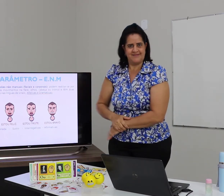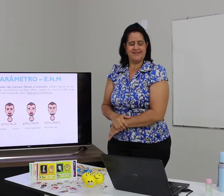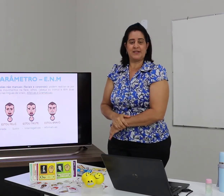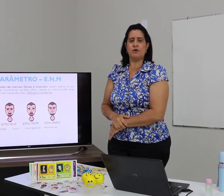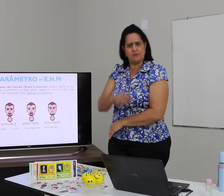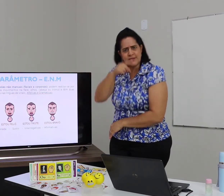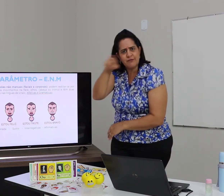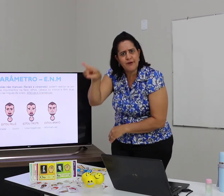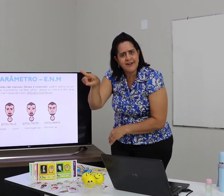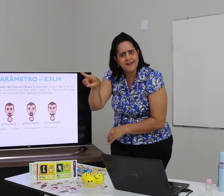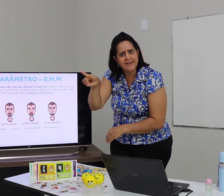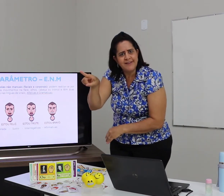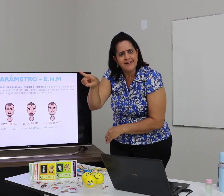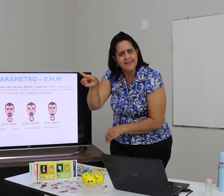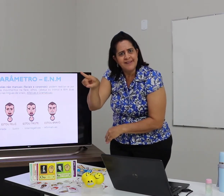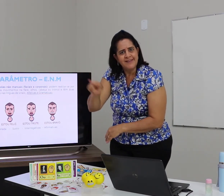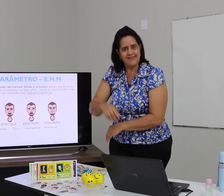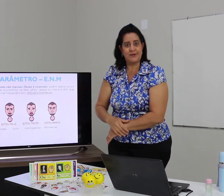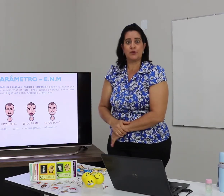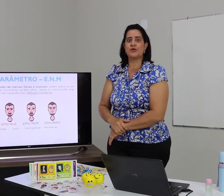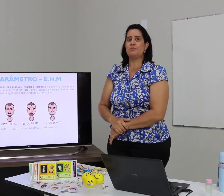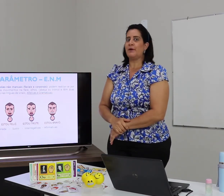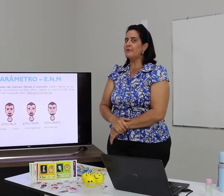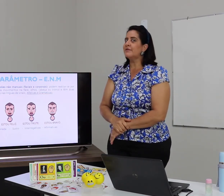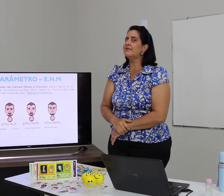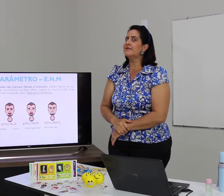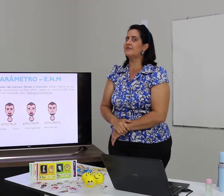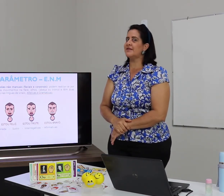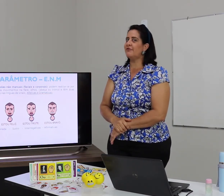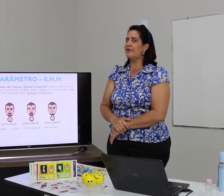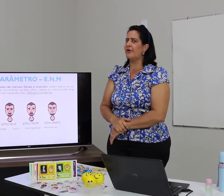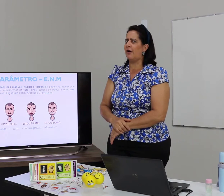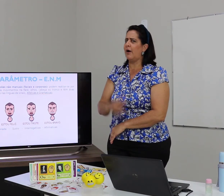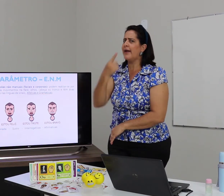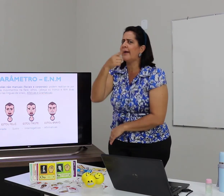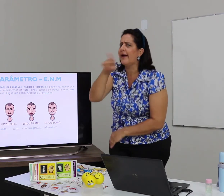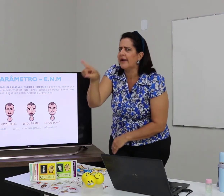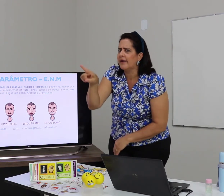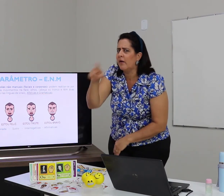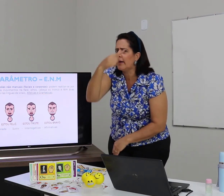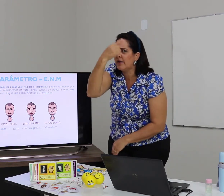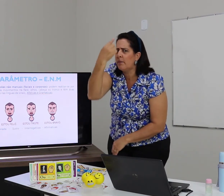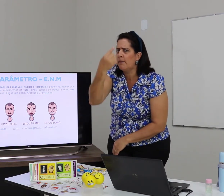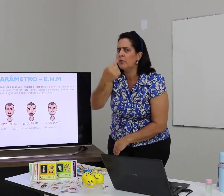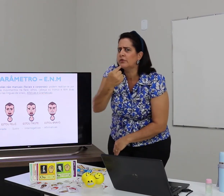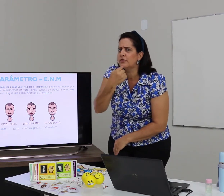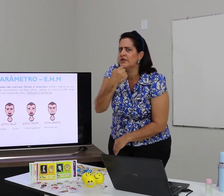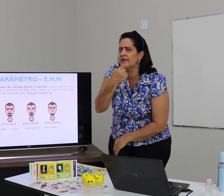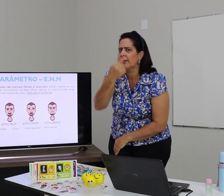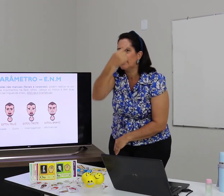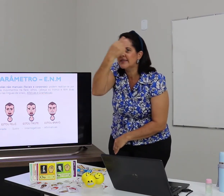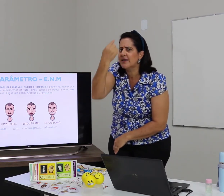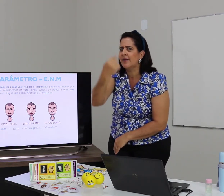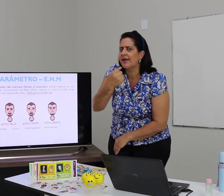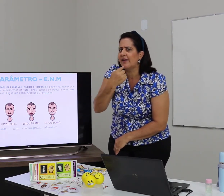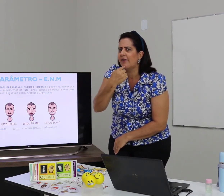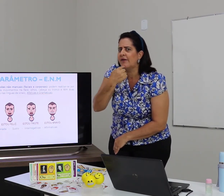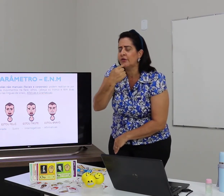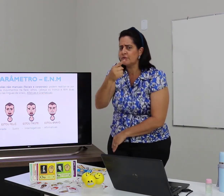Então, você foi? Então eu estou te perguntando se você foi, ó, ó a minha cara. Olha aqui o ponto de interrogação aqui, ó. Eu estou te